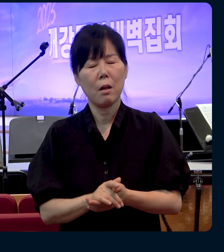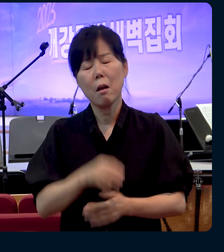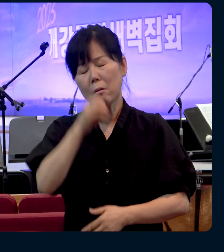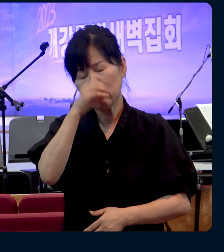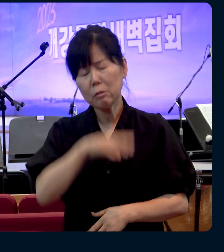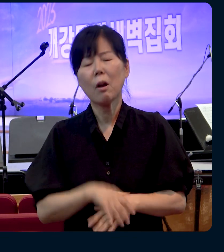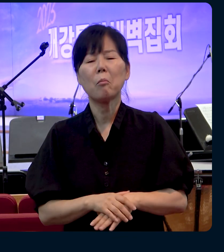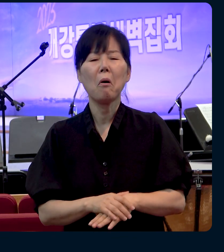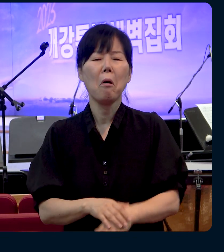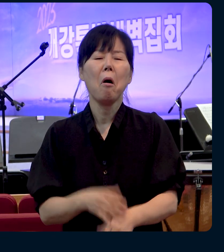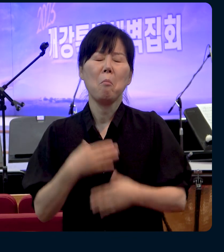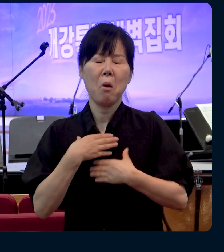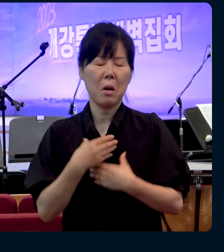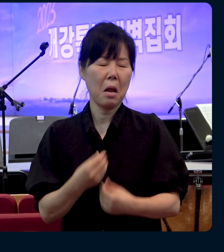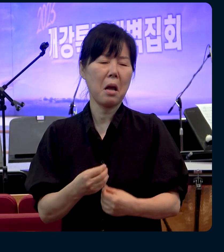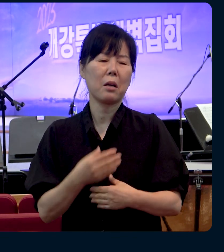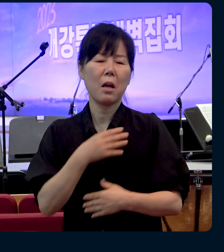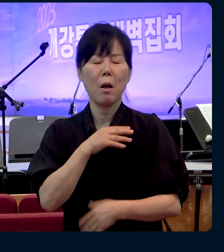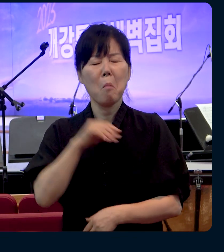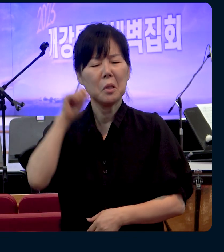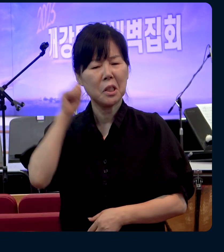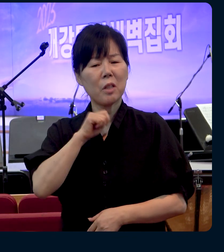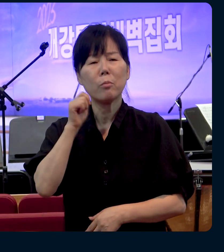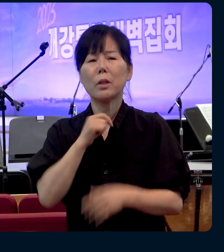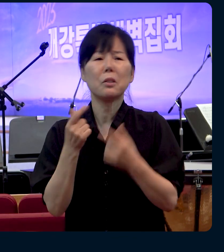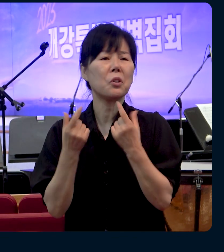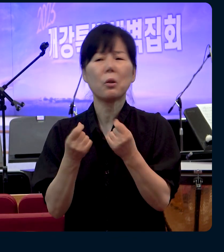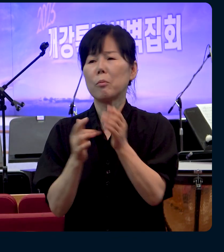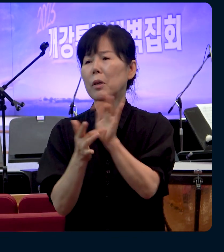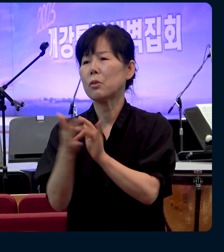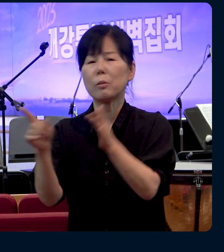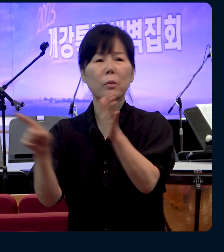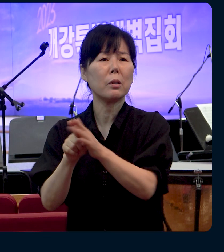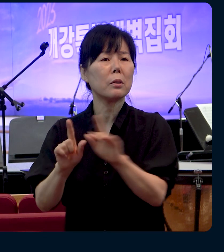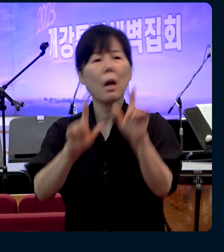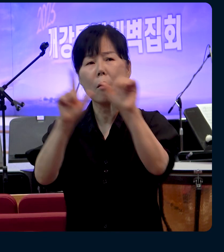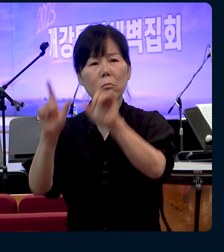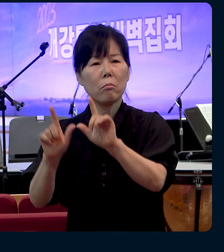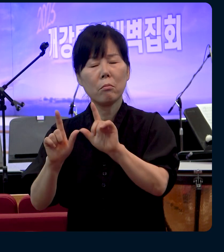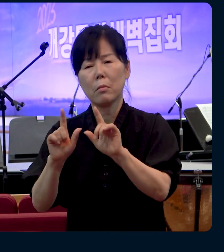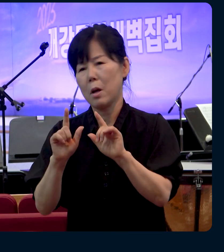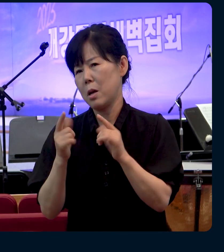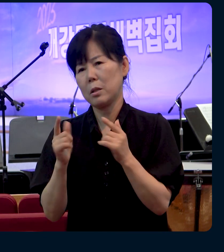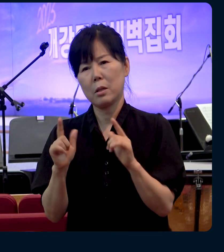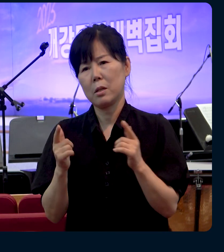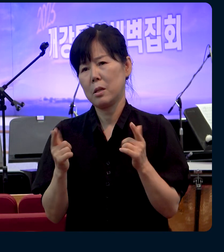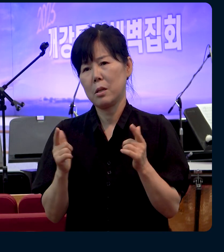그냥 편안하게 어떤 거는 취미 생활하듯이 예수 믿는 것 아니에요.